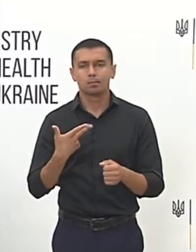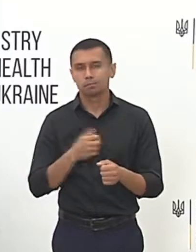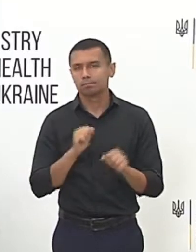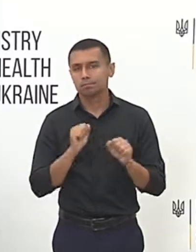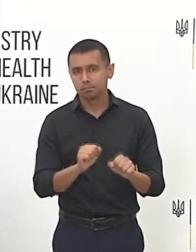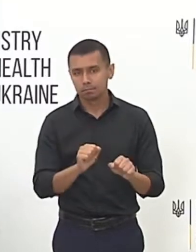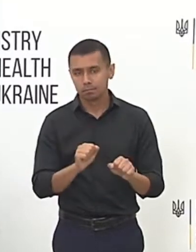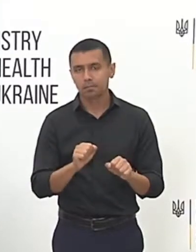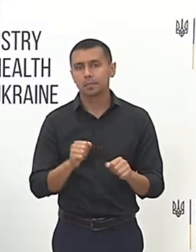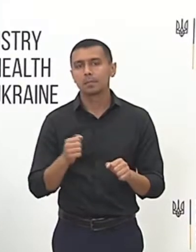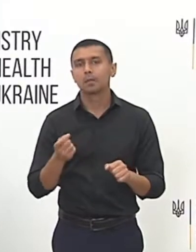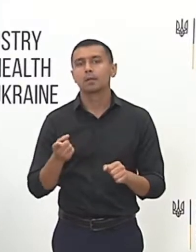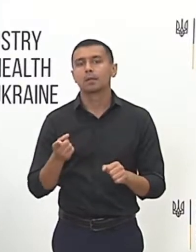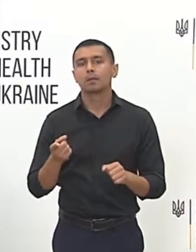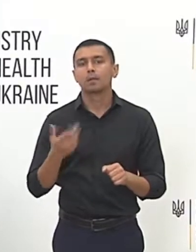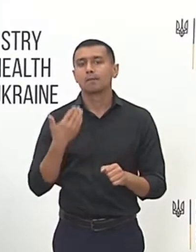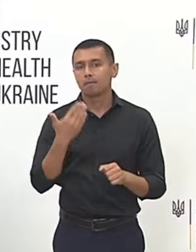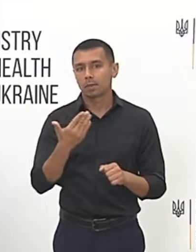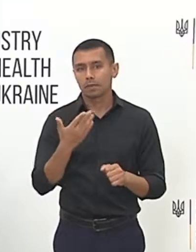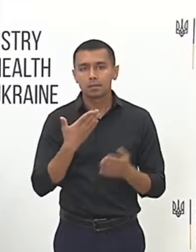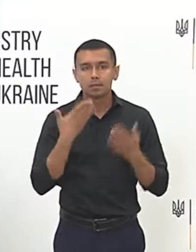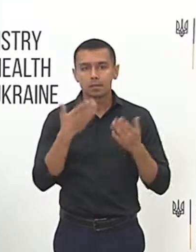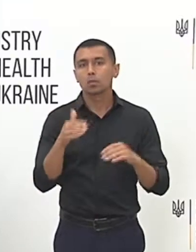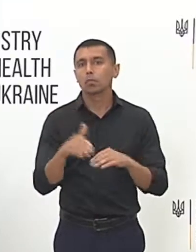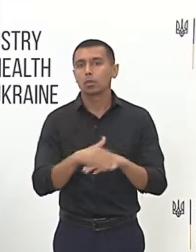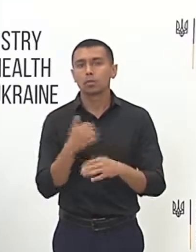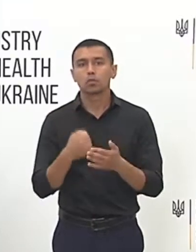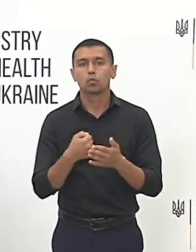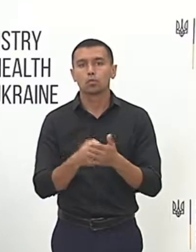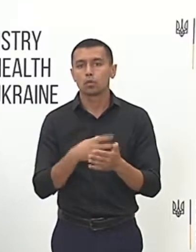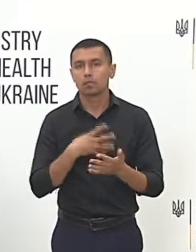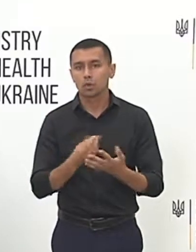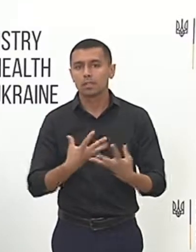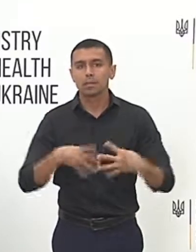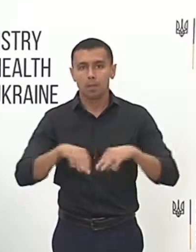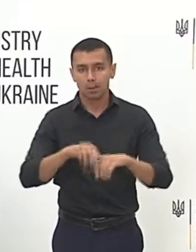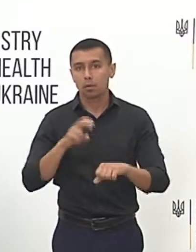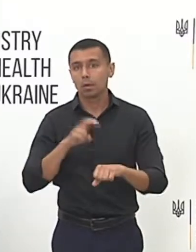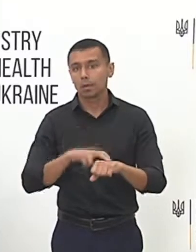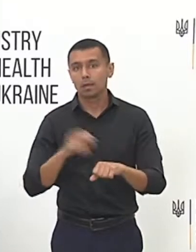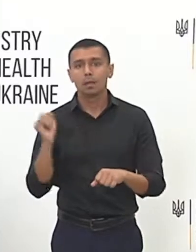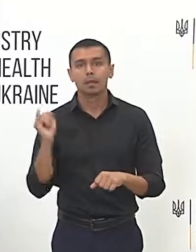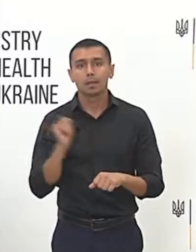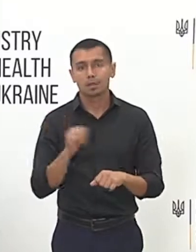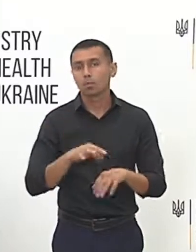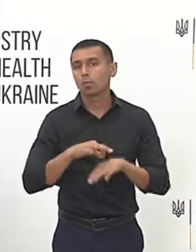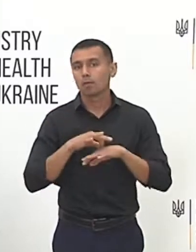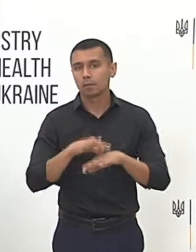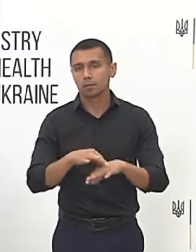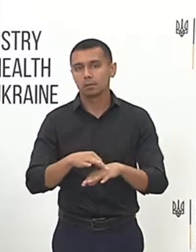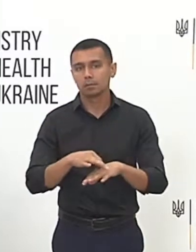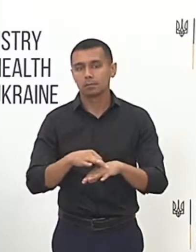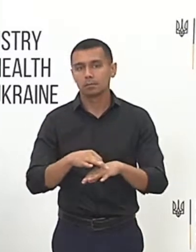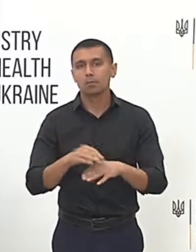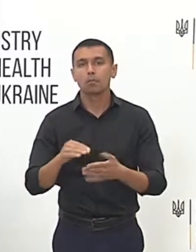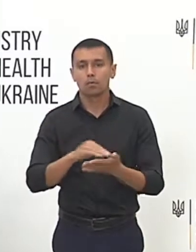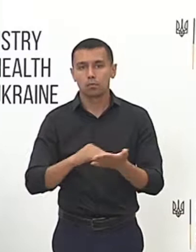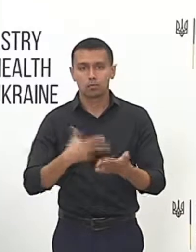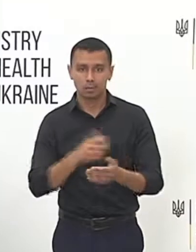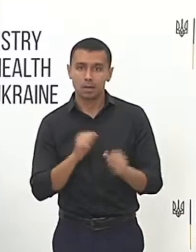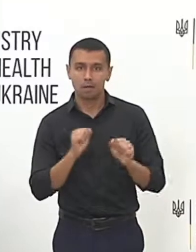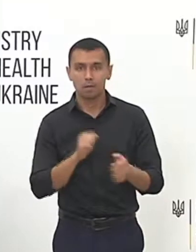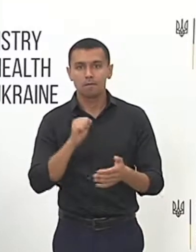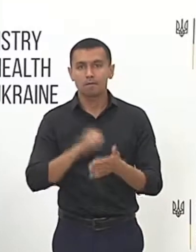і правцю, ви зверніться, будь ласка, до свого сімейного лікаря і проведіть ревакцинацію